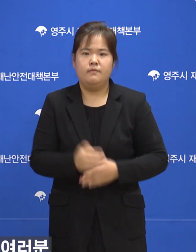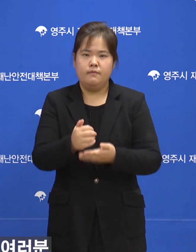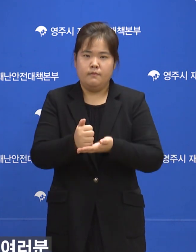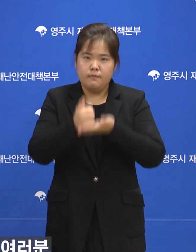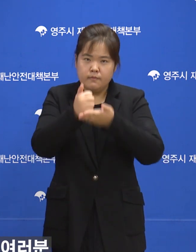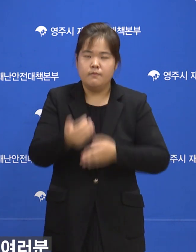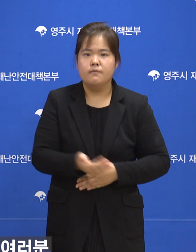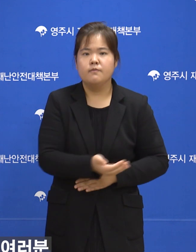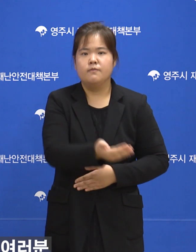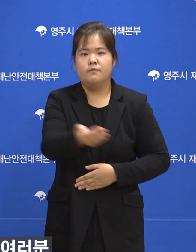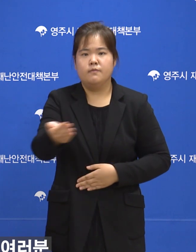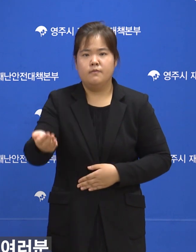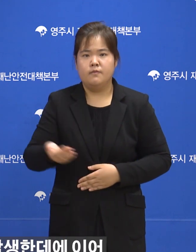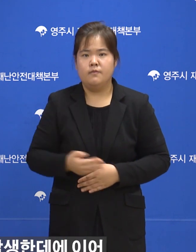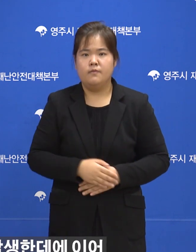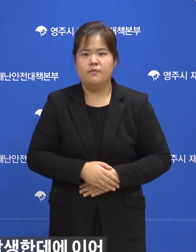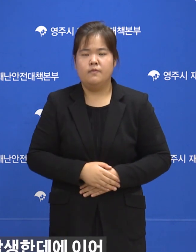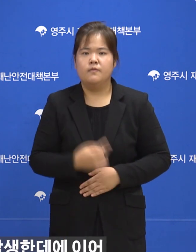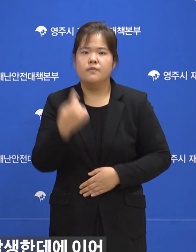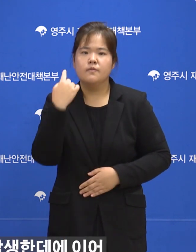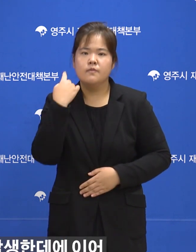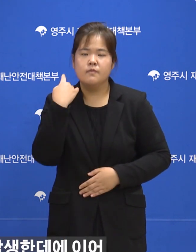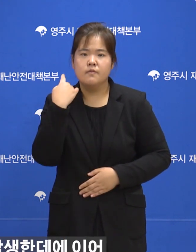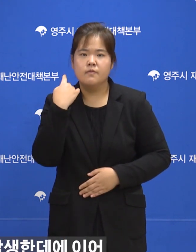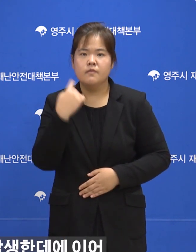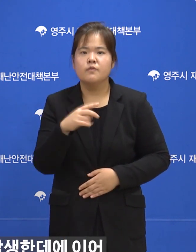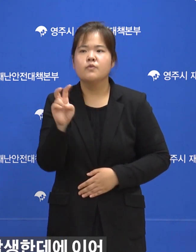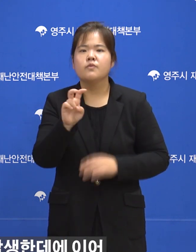존경하는 시민 여러분, 어제